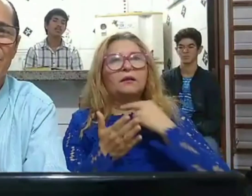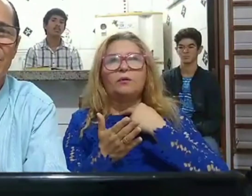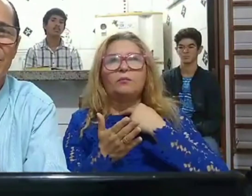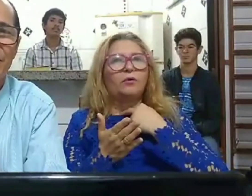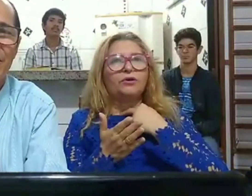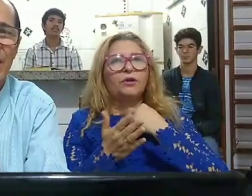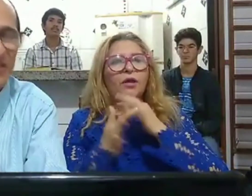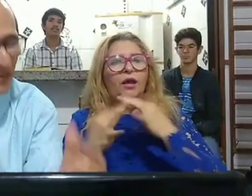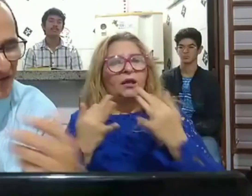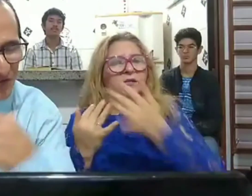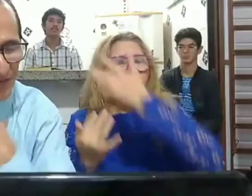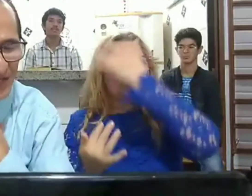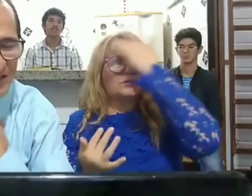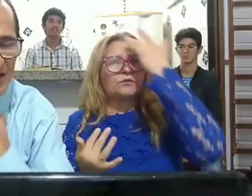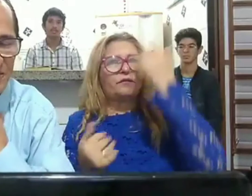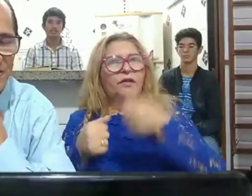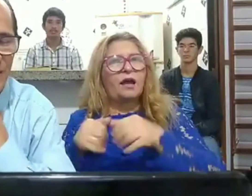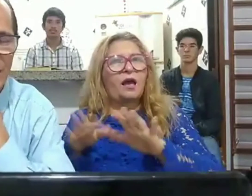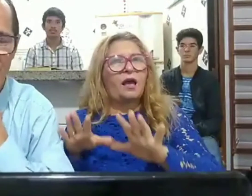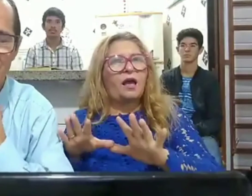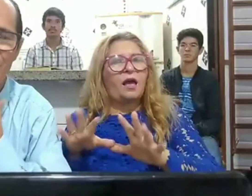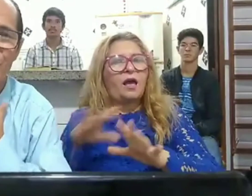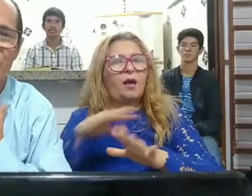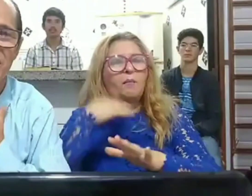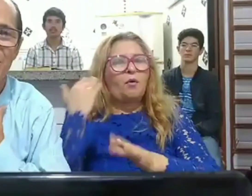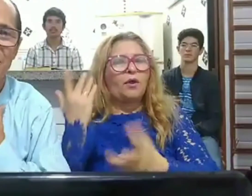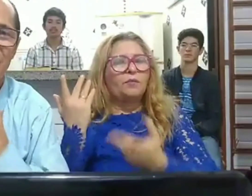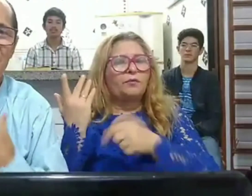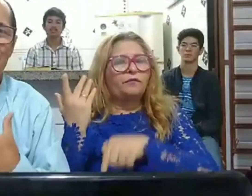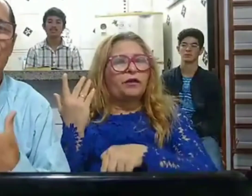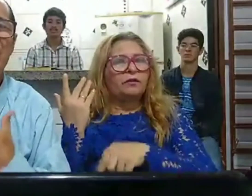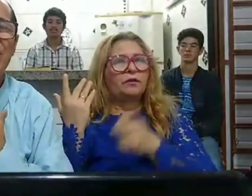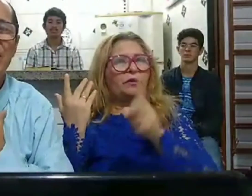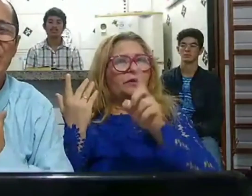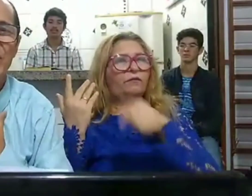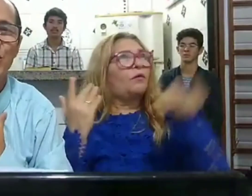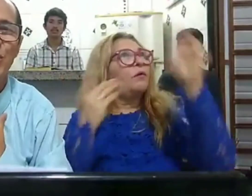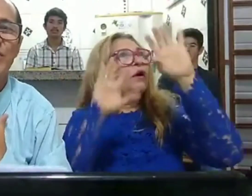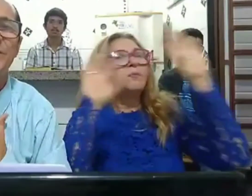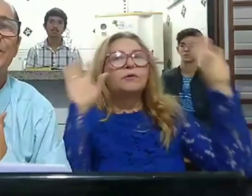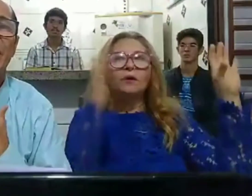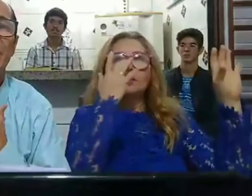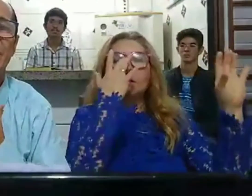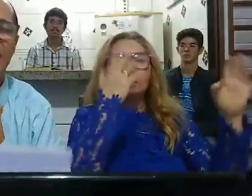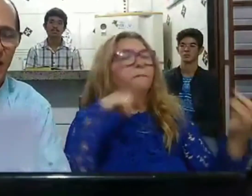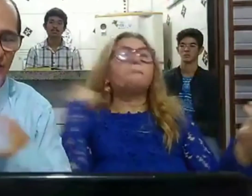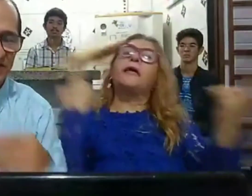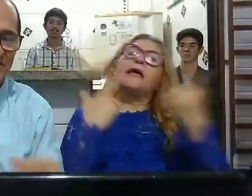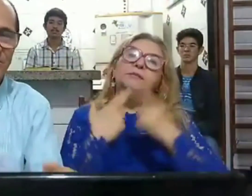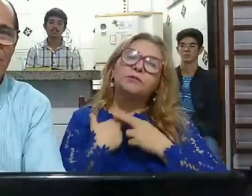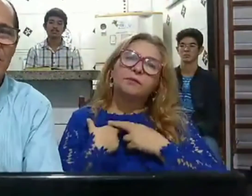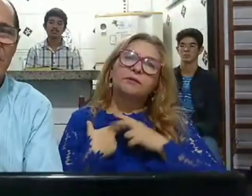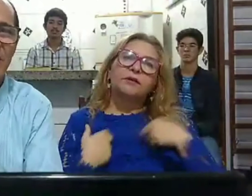céu. Então essa é uma grande responsabilidade que nós temos, de pedir hoje à noite que